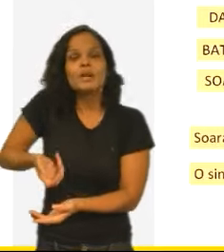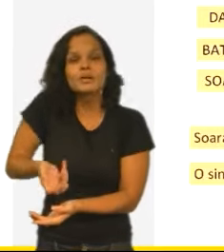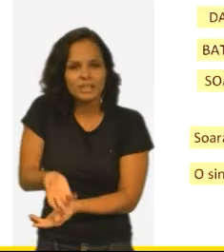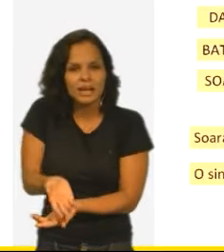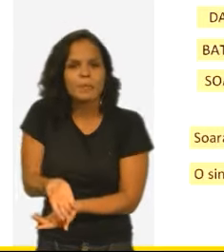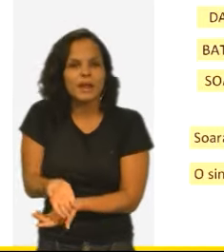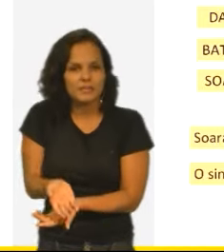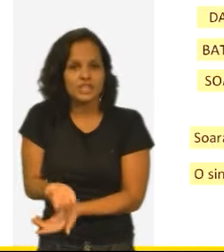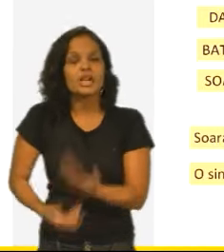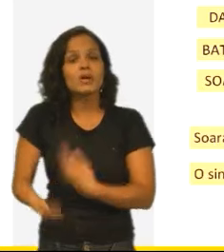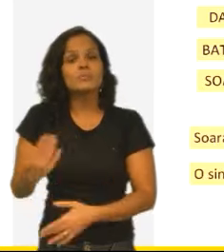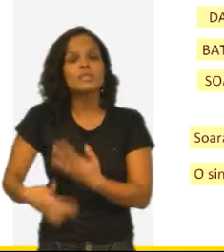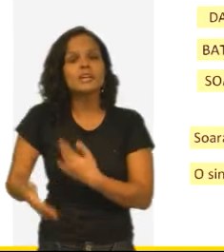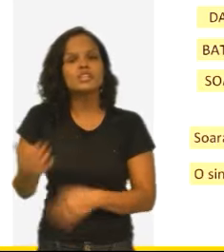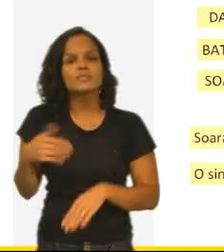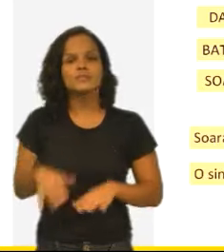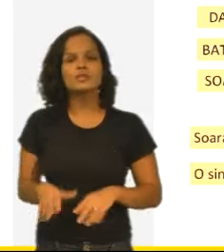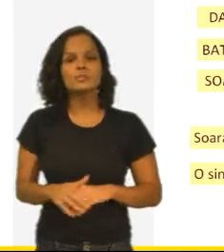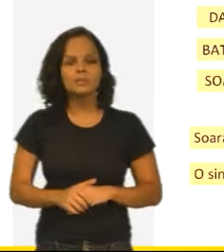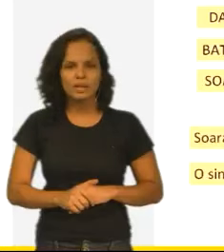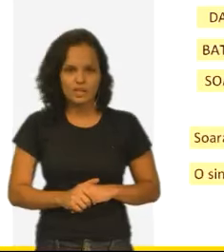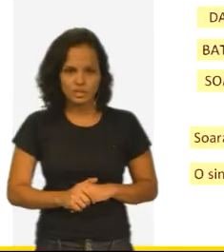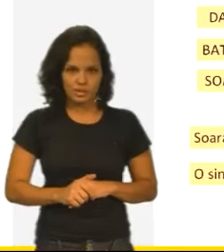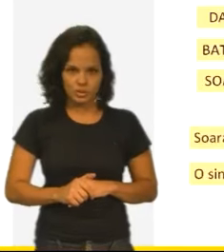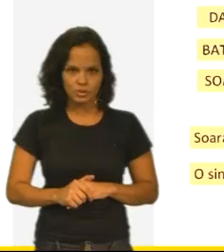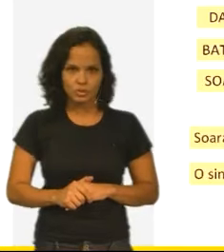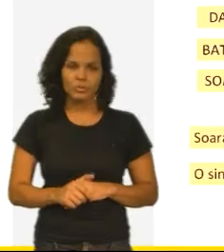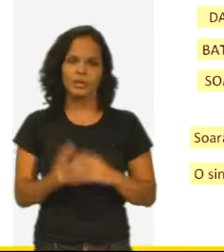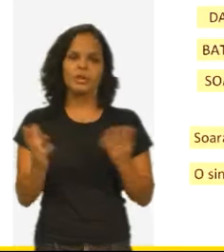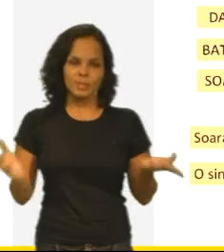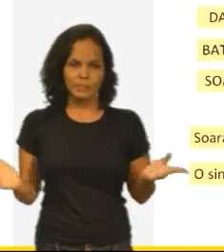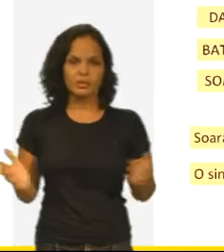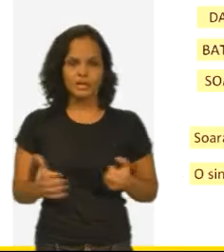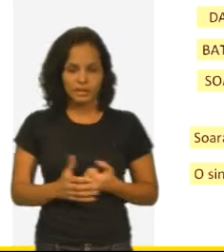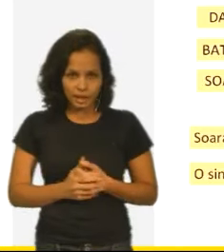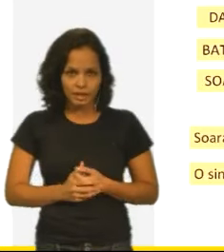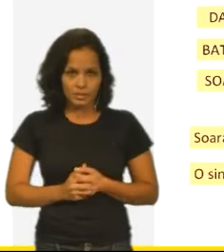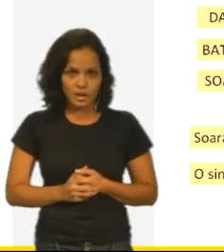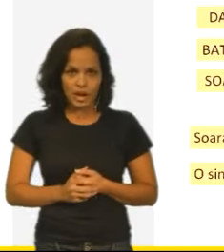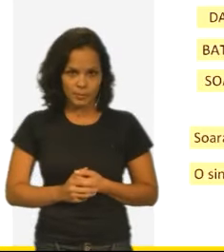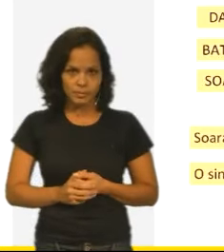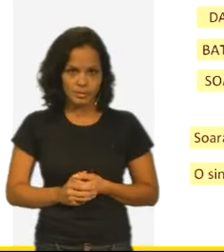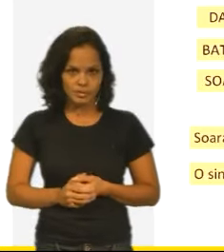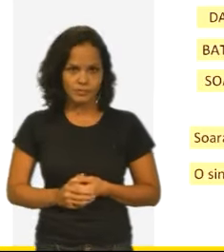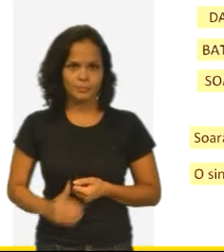não tenha a palavra dia, é como se ela estivesse subentendida na estrutura. Na modernidade, isso já é possível.